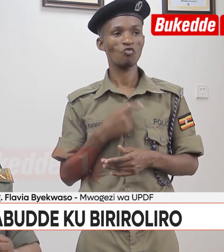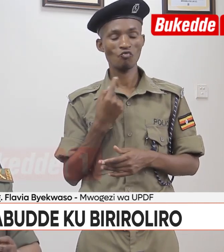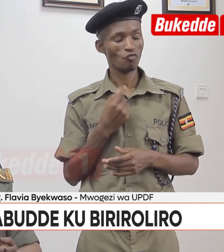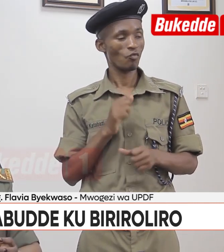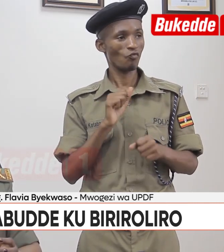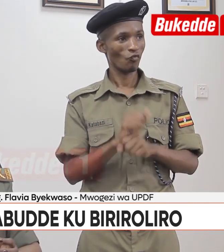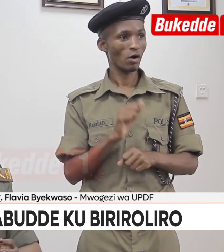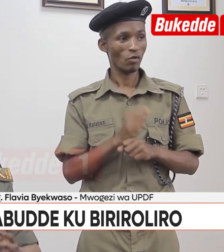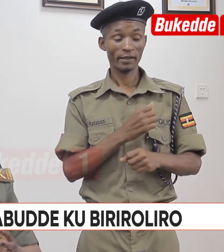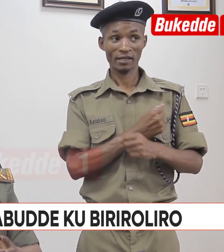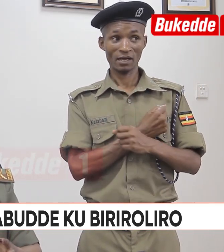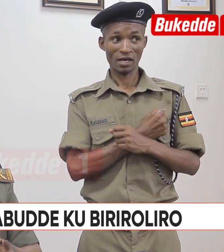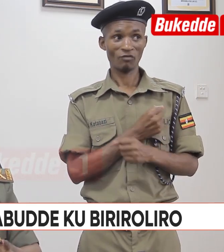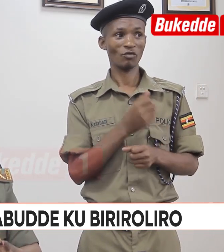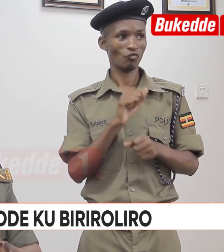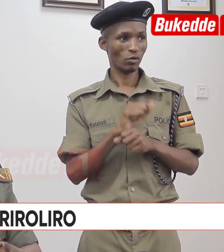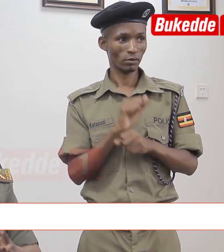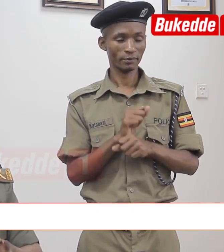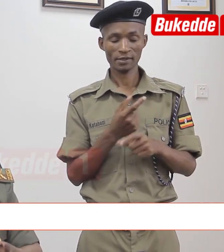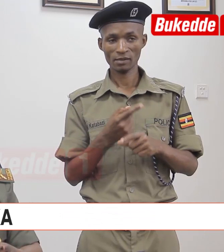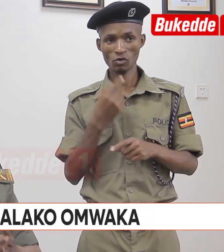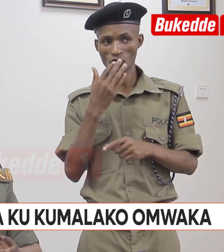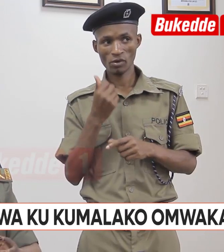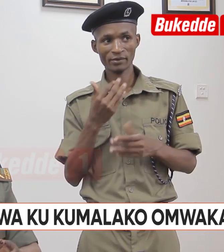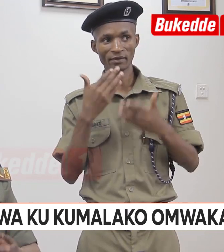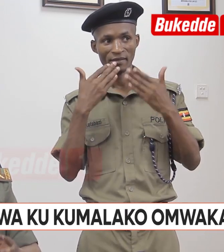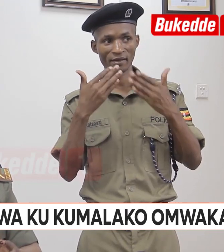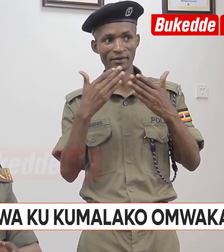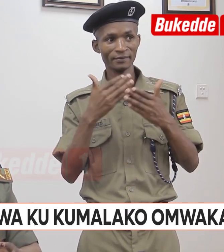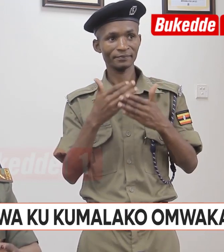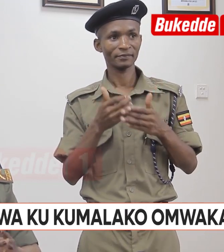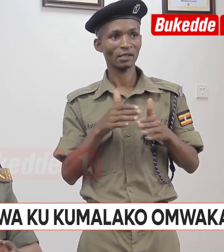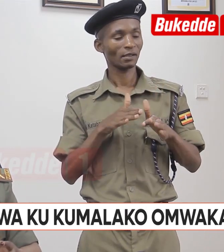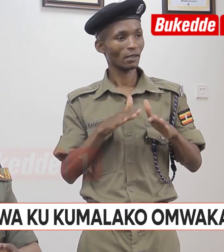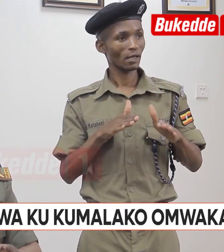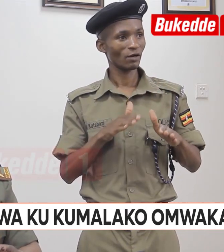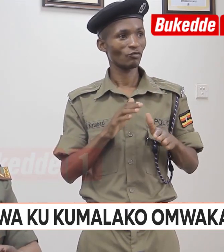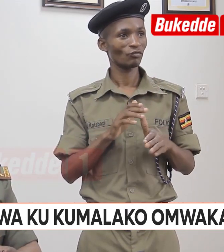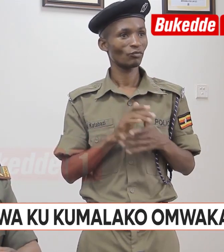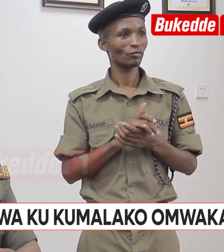baagala era twagala okweyongera okwebaza n'omuduumizi ow'amagye ag'okuttaka